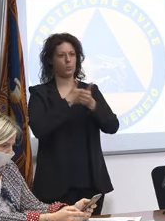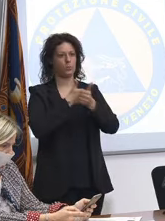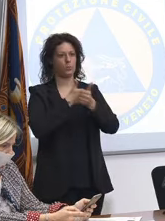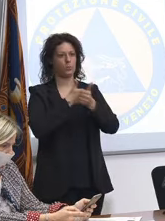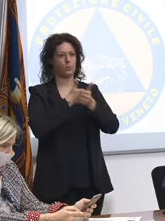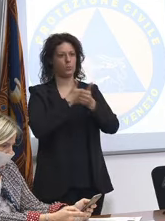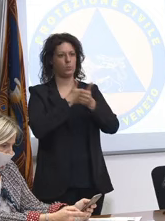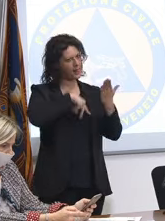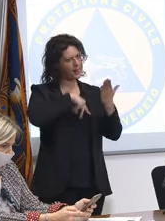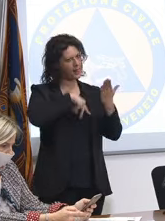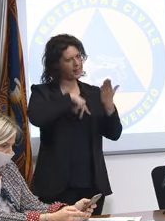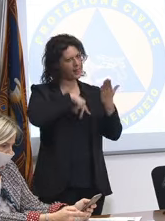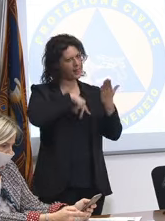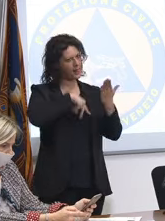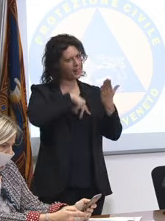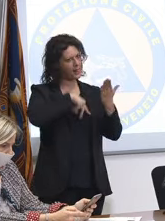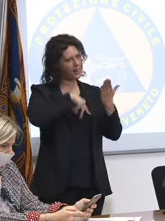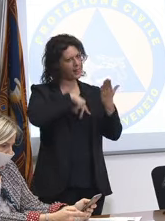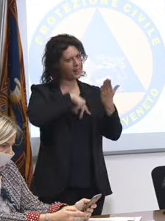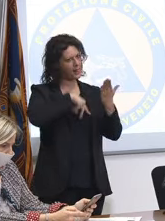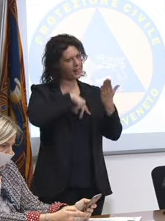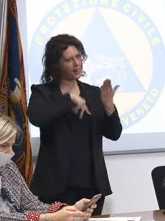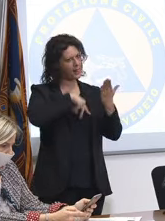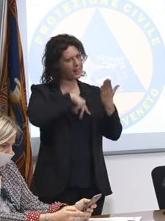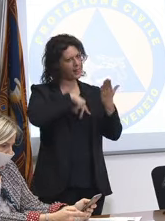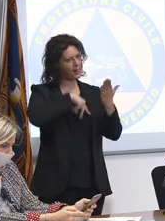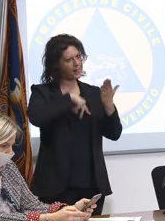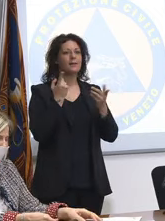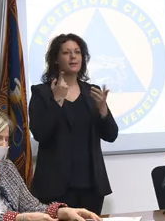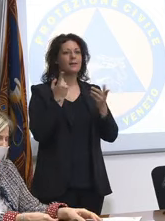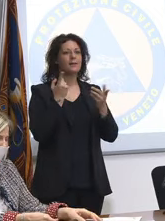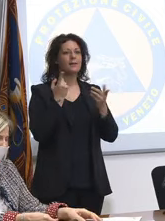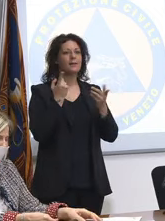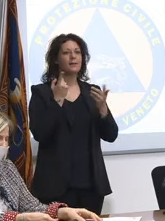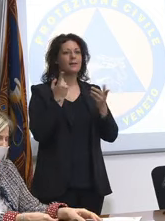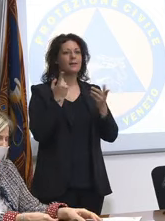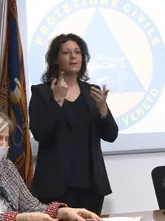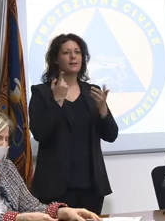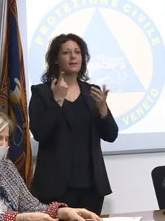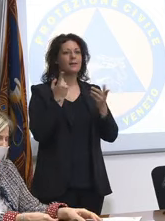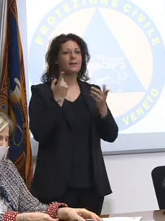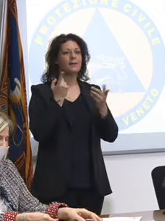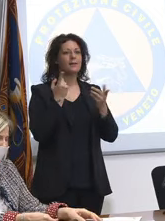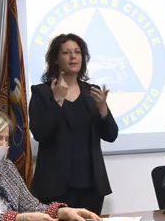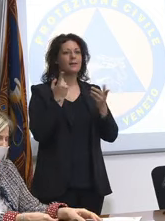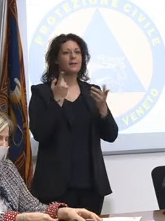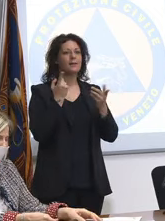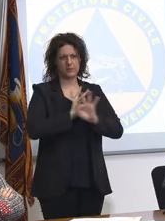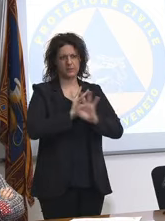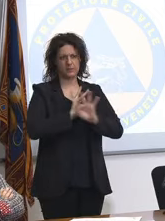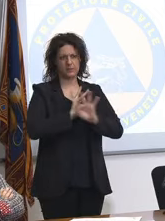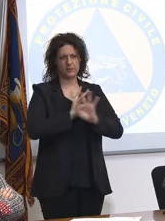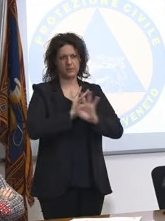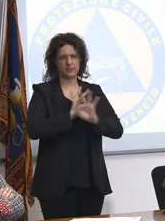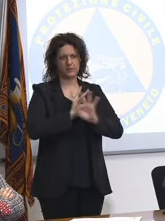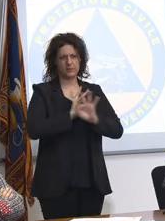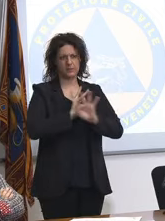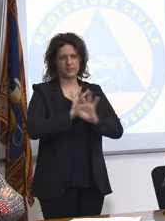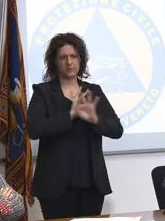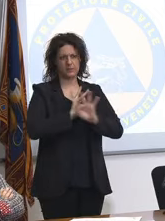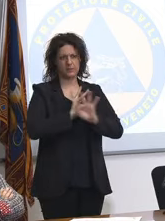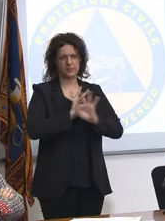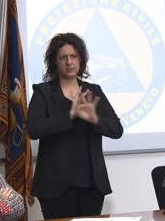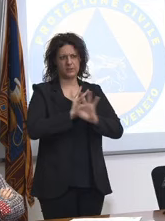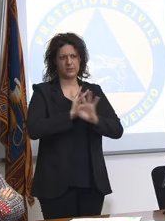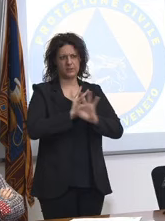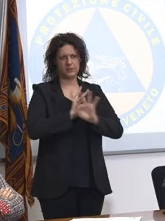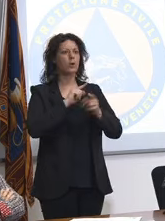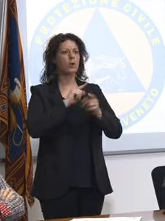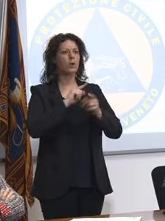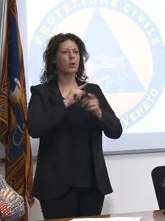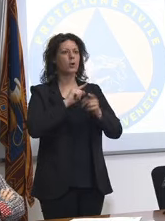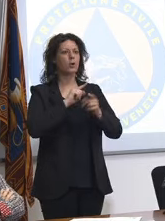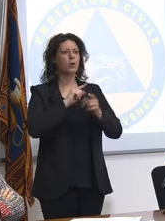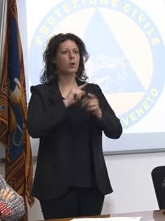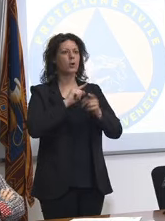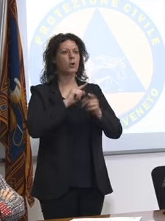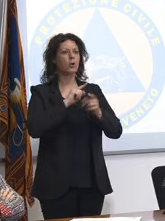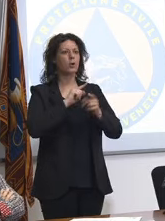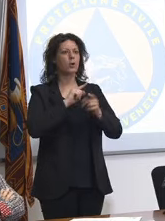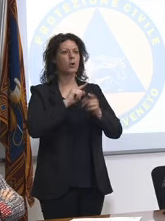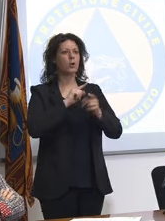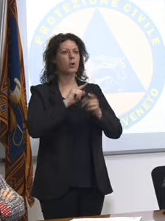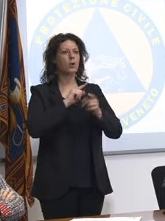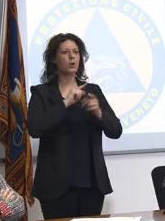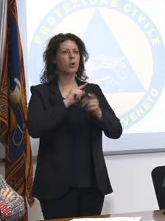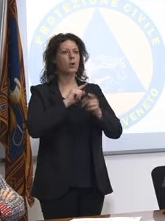se c'è qualche aggiustamento siamo qua, cioè non è che siamo degli estremisti e fondamentalisti. Queste sono le linee